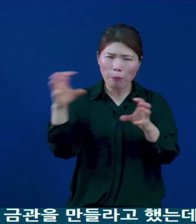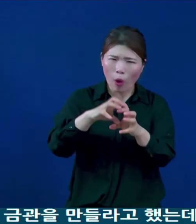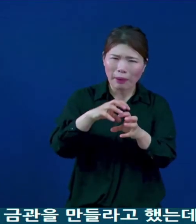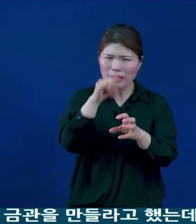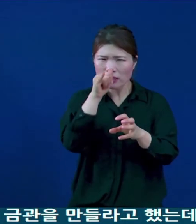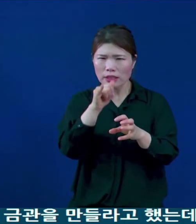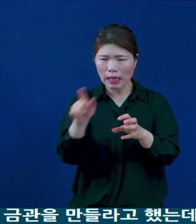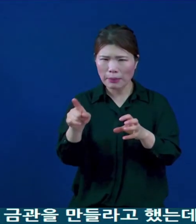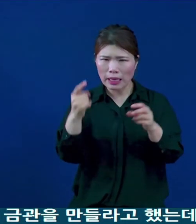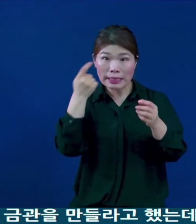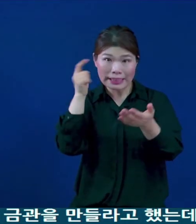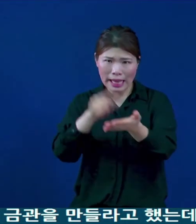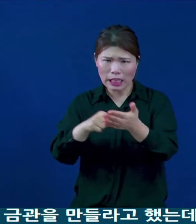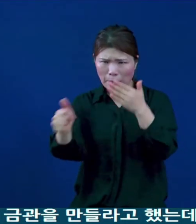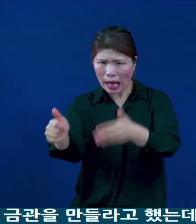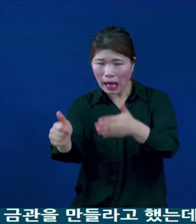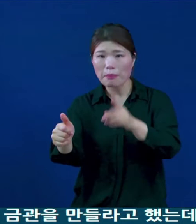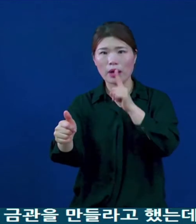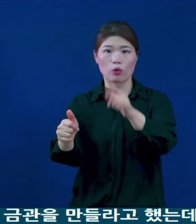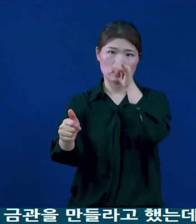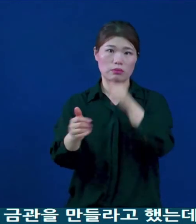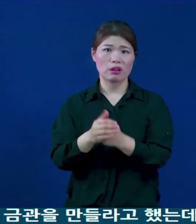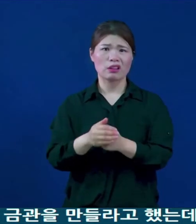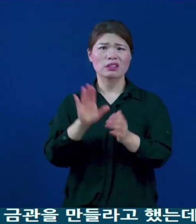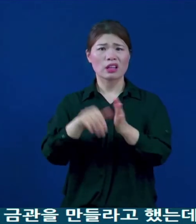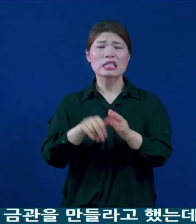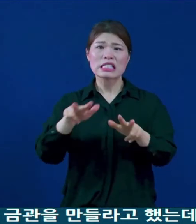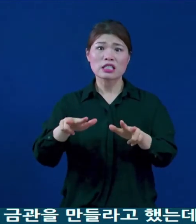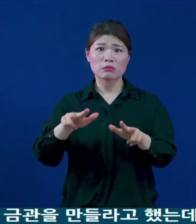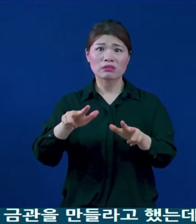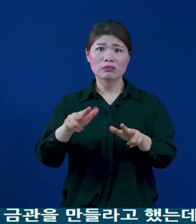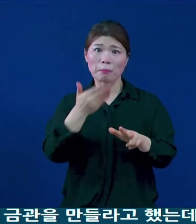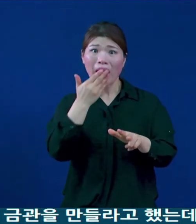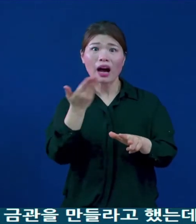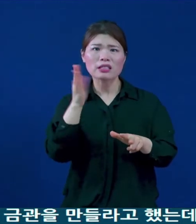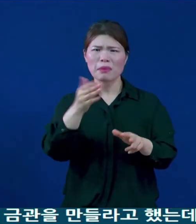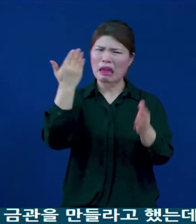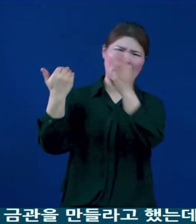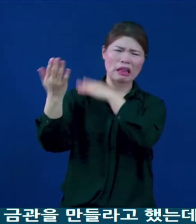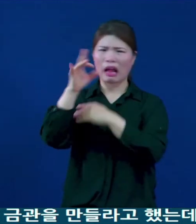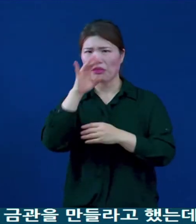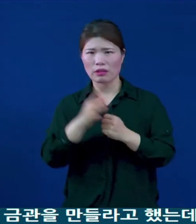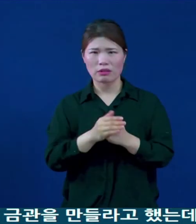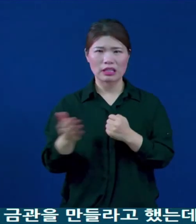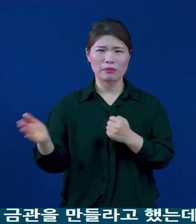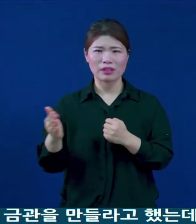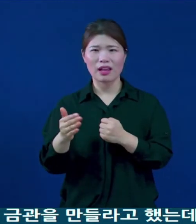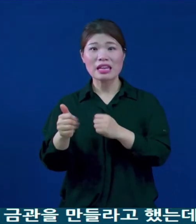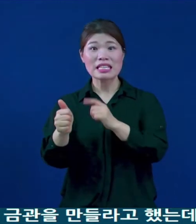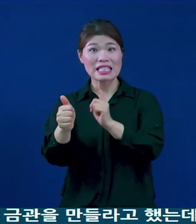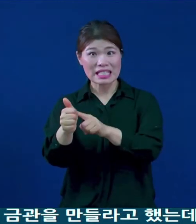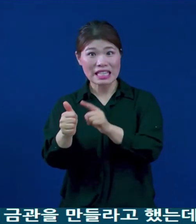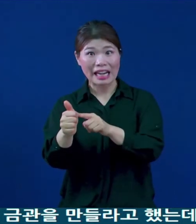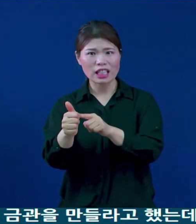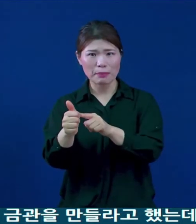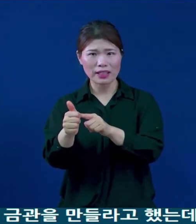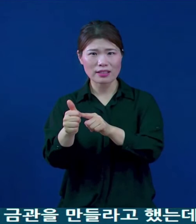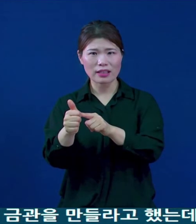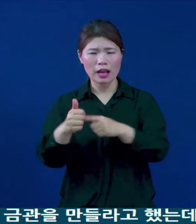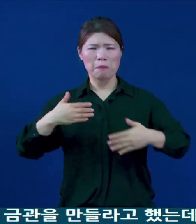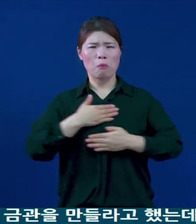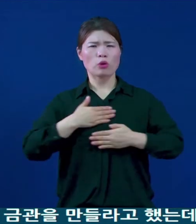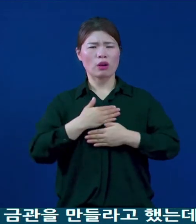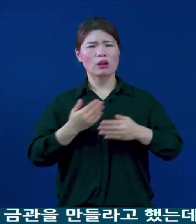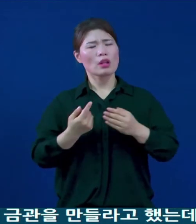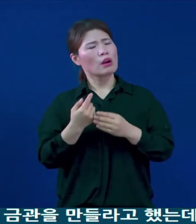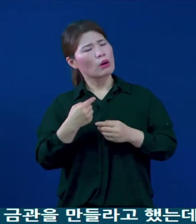당시에는 불가능한 일이었답니다. 아르키메데스가 고민하다가 목욕이나 하자. 그리고 목욕탕에 들어갔는데 자기가